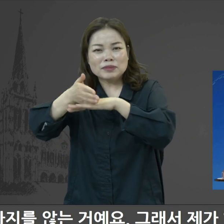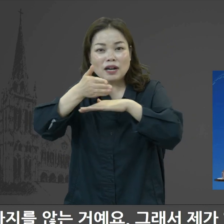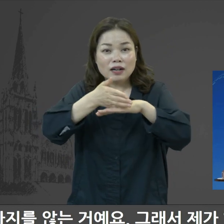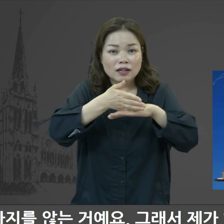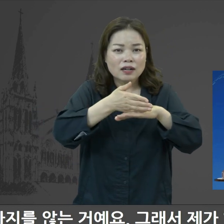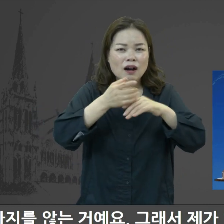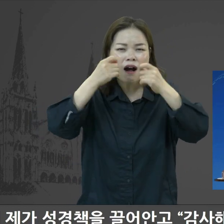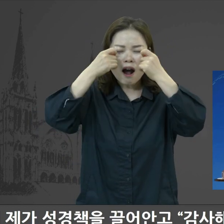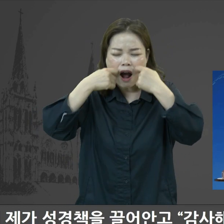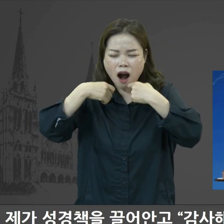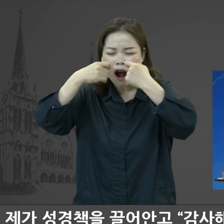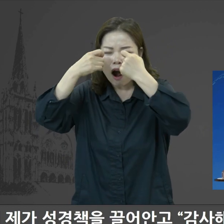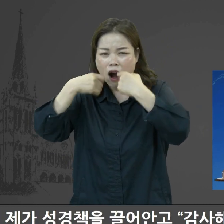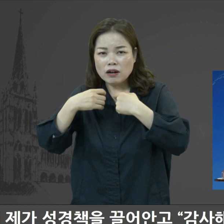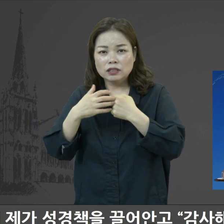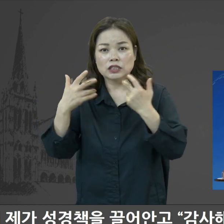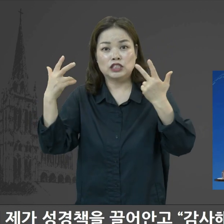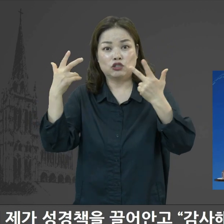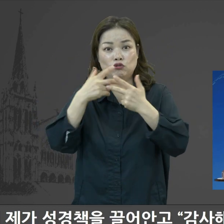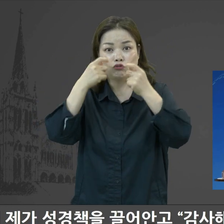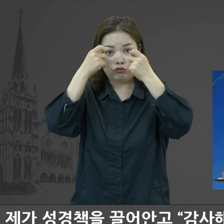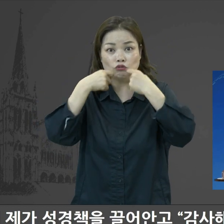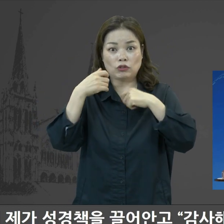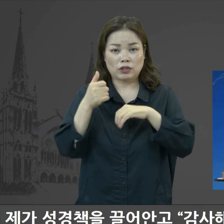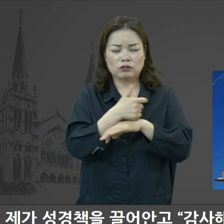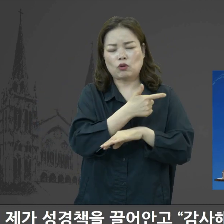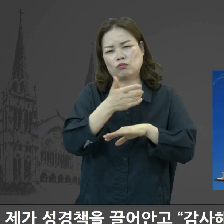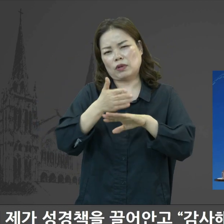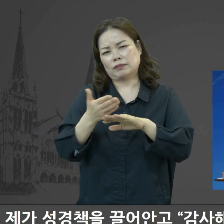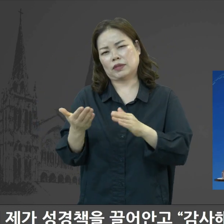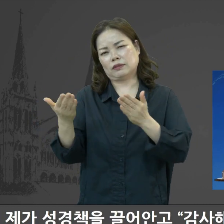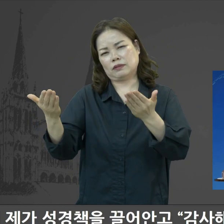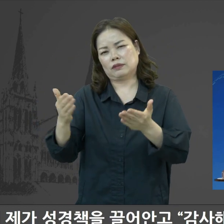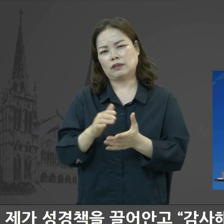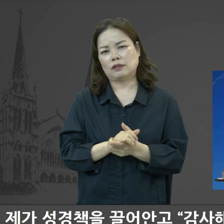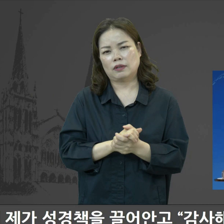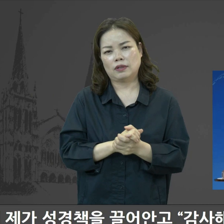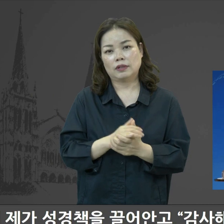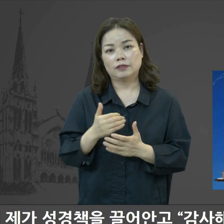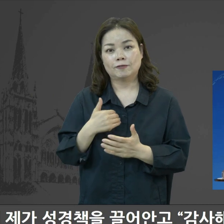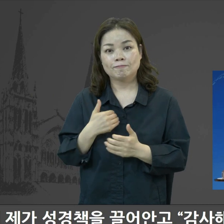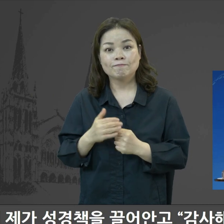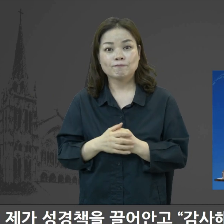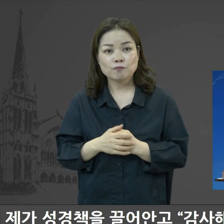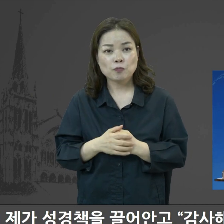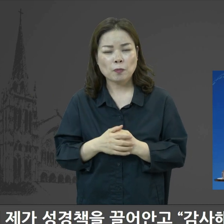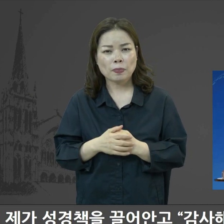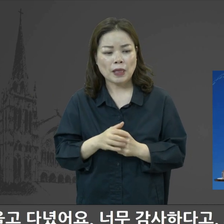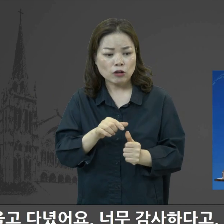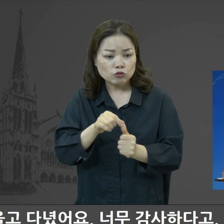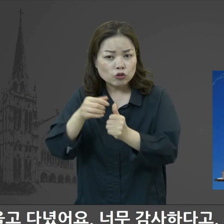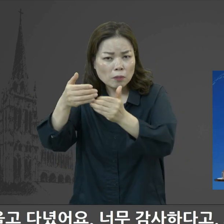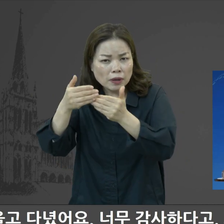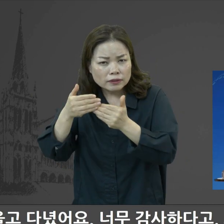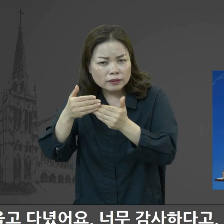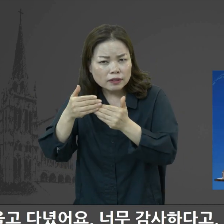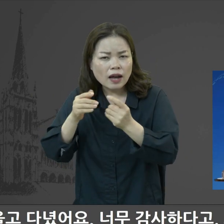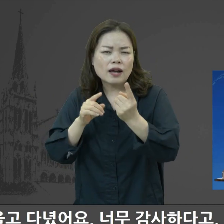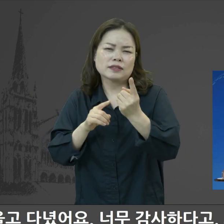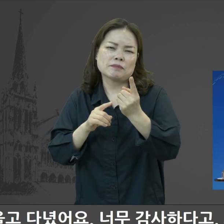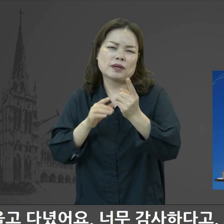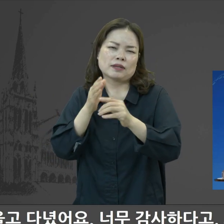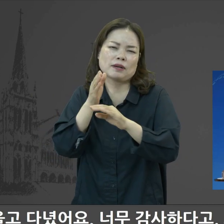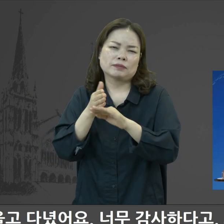하면서 엉엉 일주일을 울고 다녔어요. 너무너무 감사하다고. 그러면서 제가요, 내가 구원받은 거 하나만